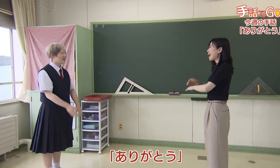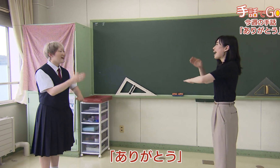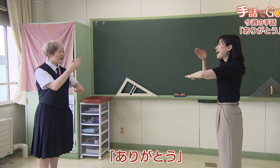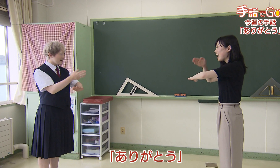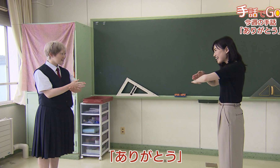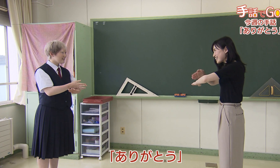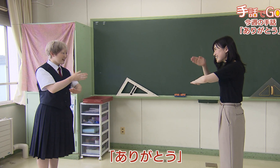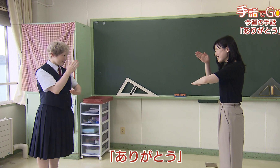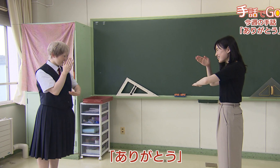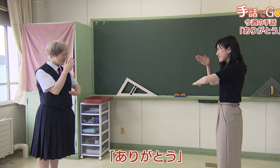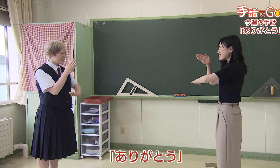ありがとう。